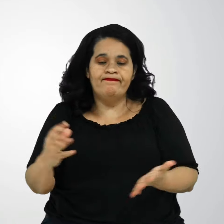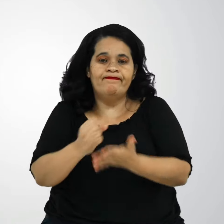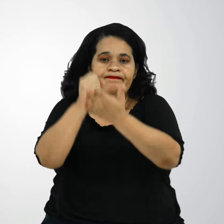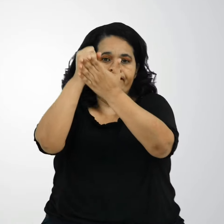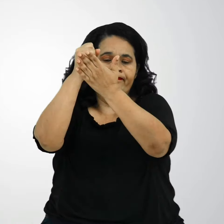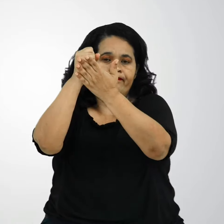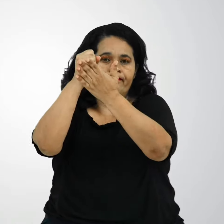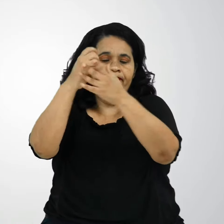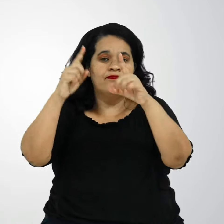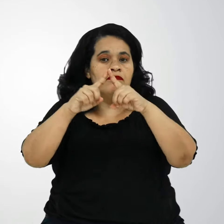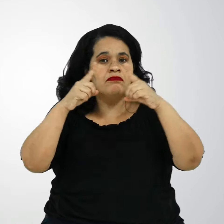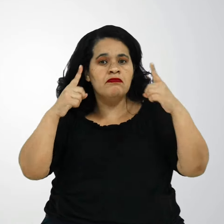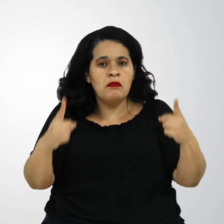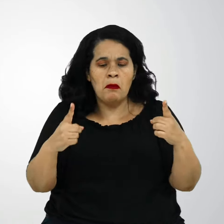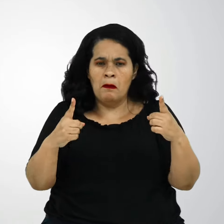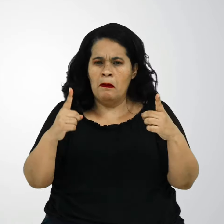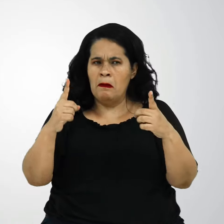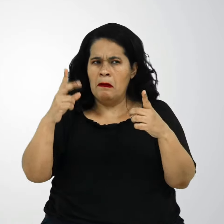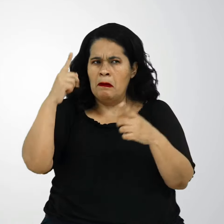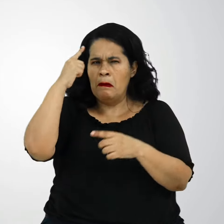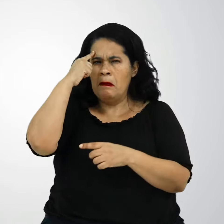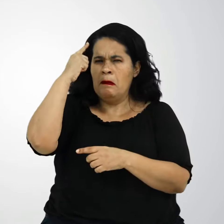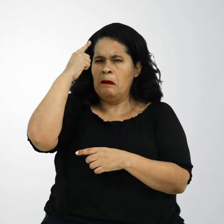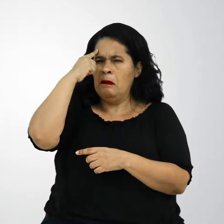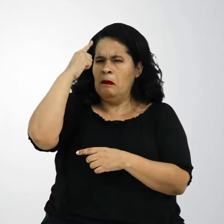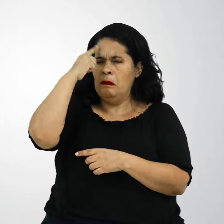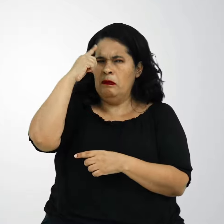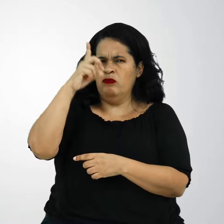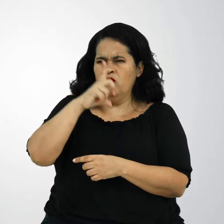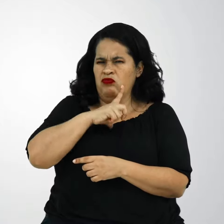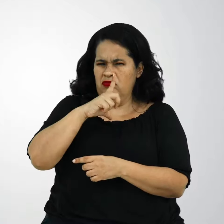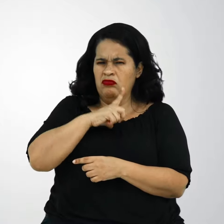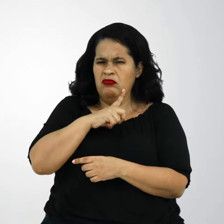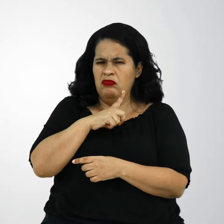é que não existe nenhuma indicação de texto